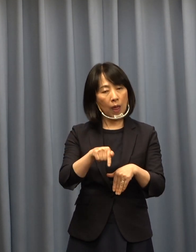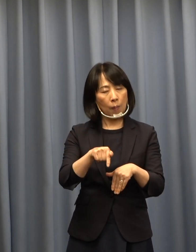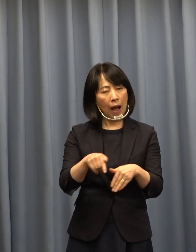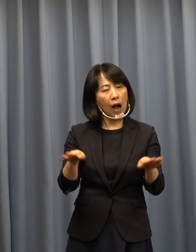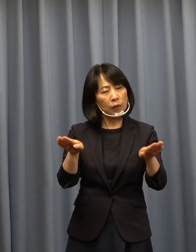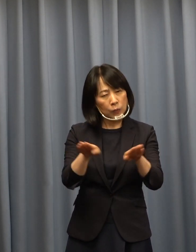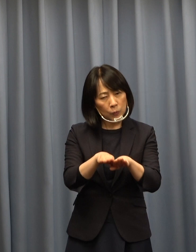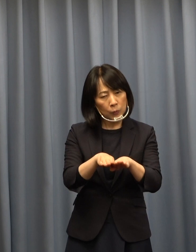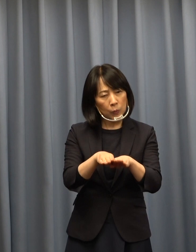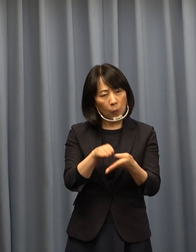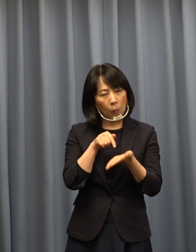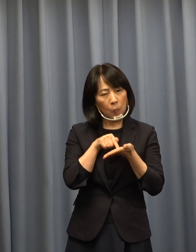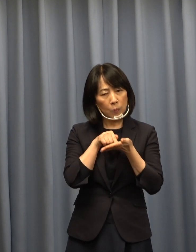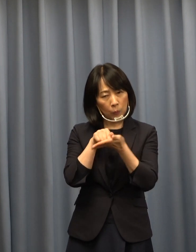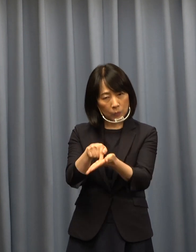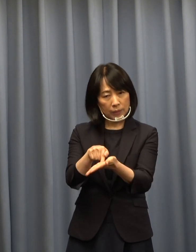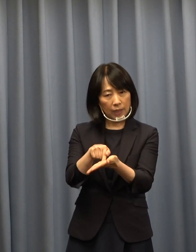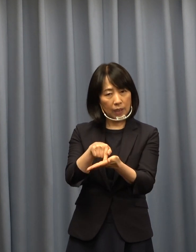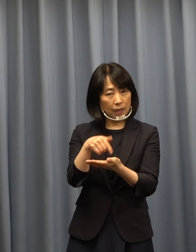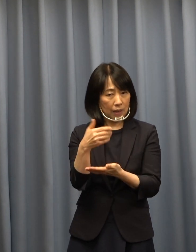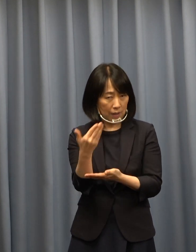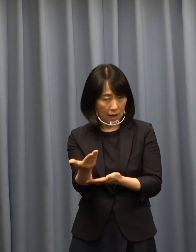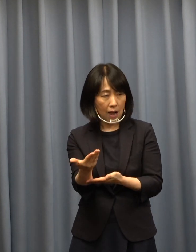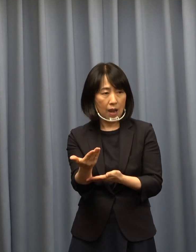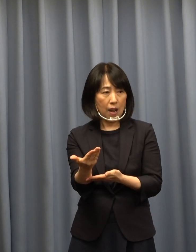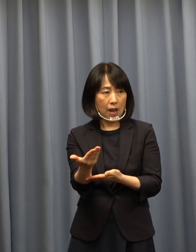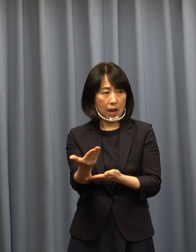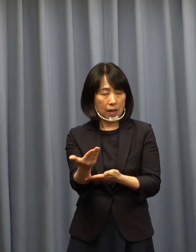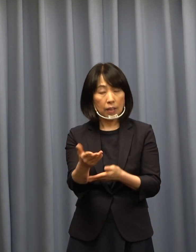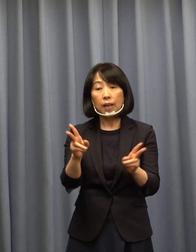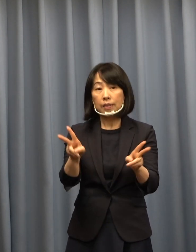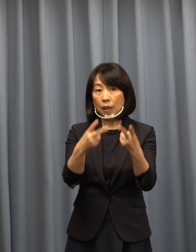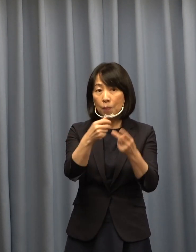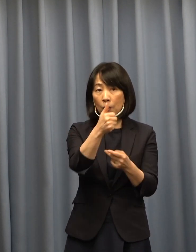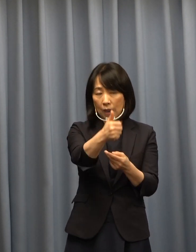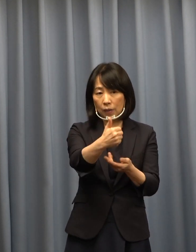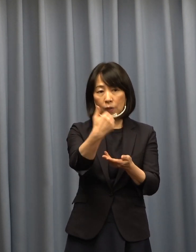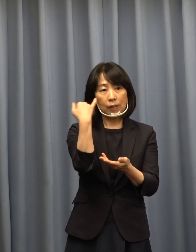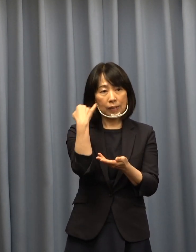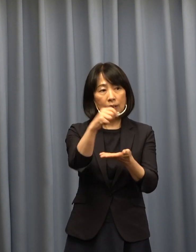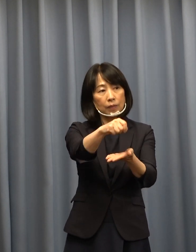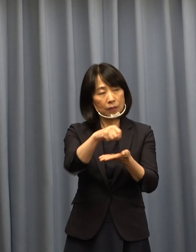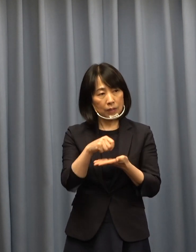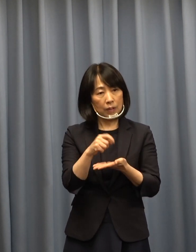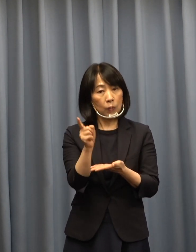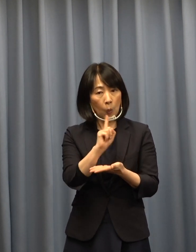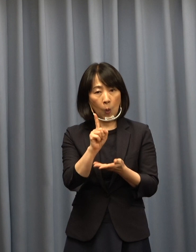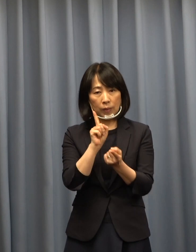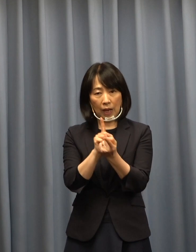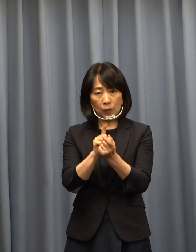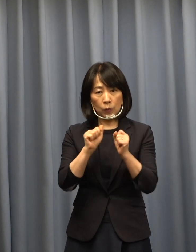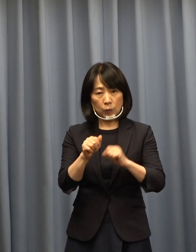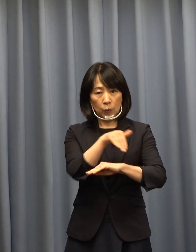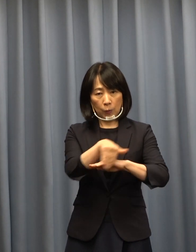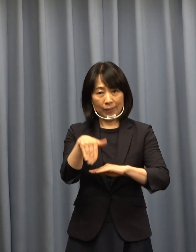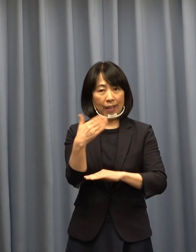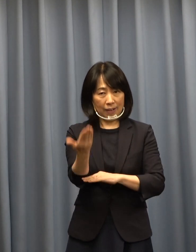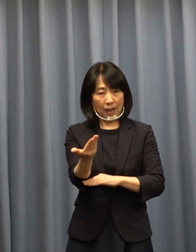ったものを想定しているのかなと思うんですけれども、その専門家の意見を受けて、検討して今後どういうふうに対応していくかというふうに思